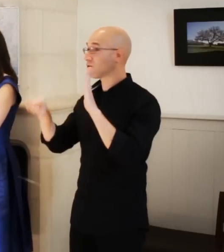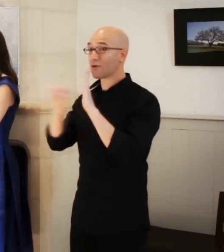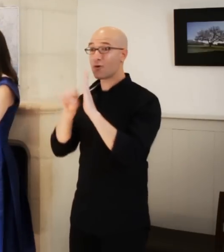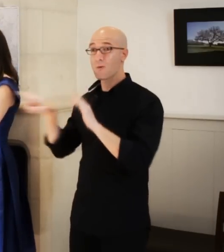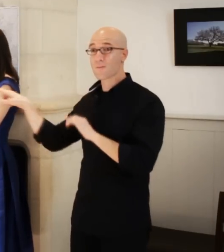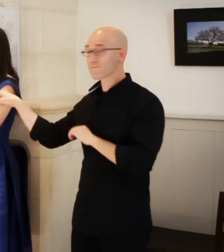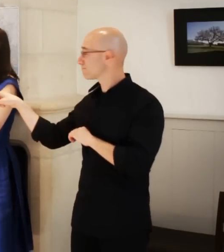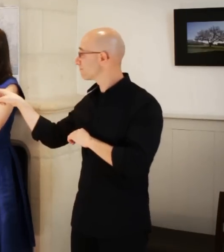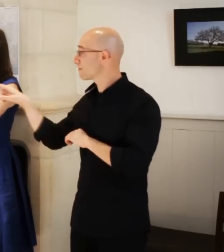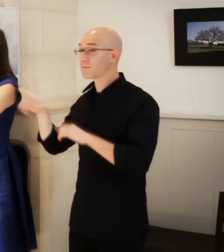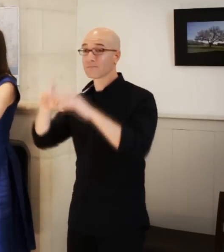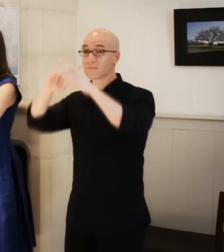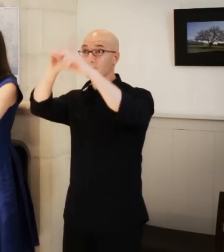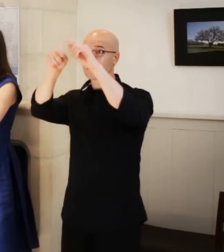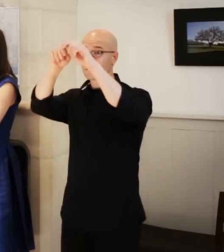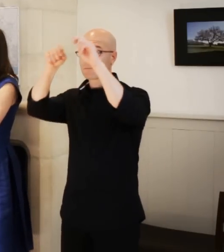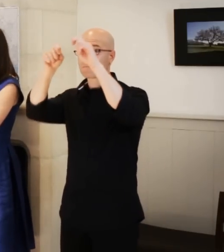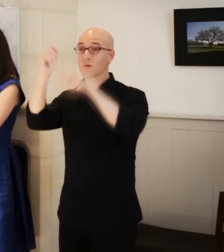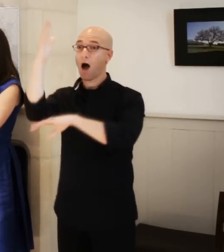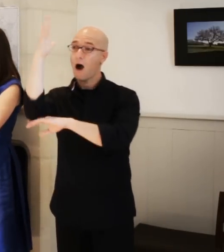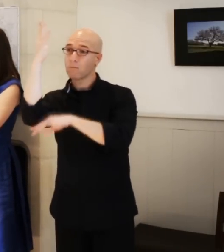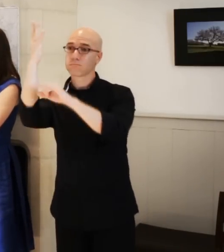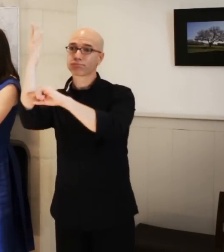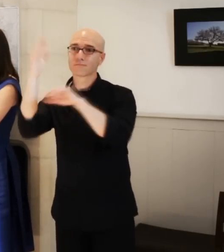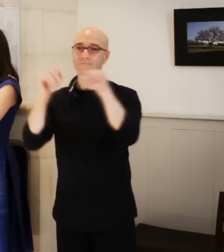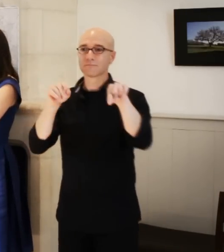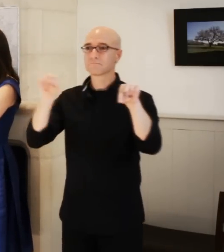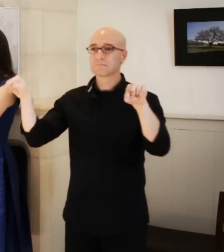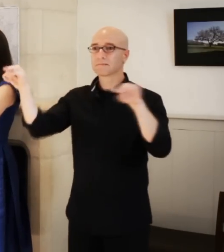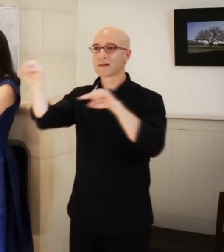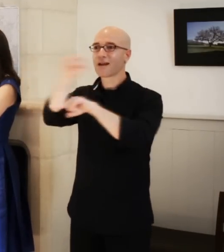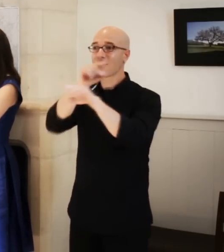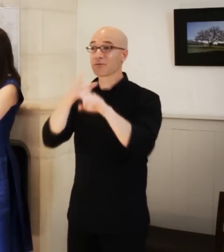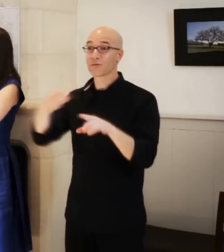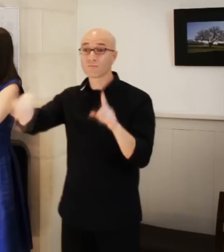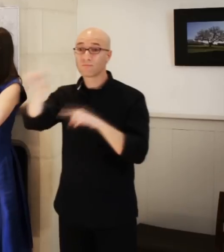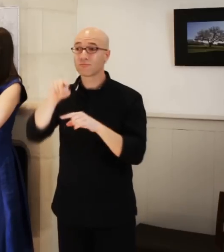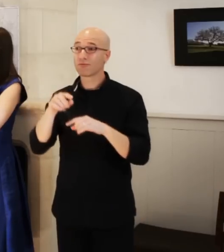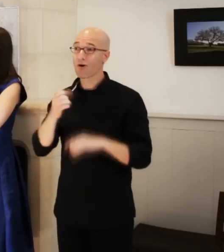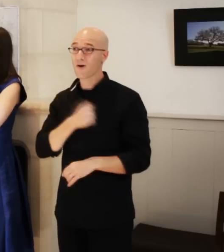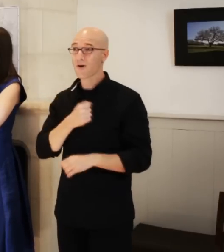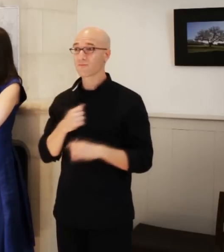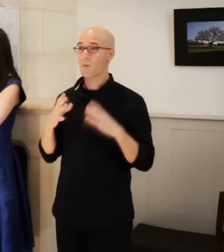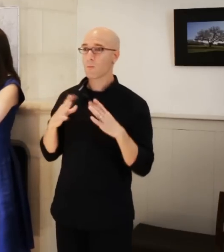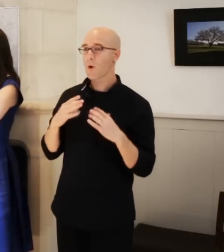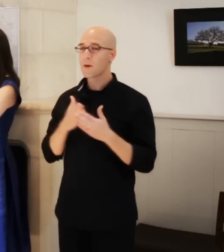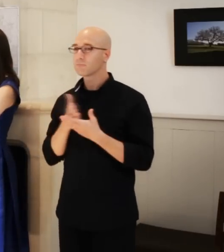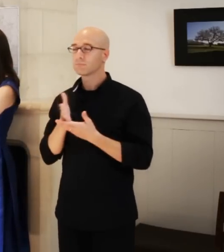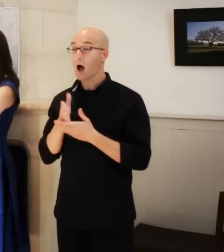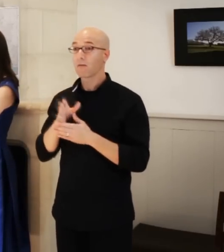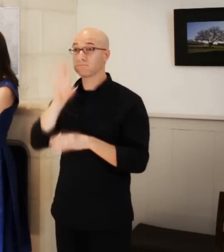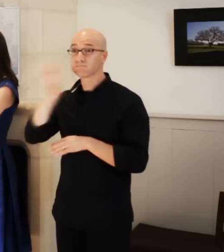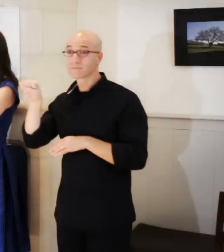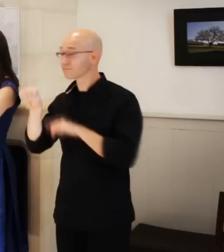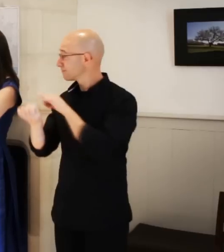fait les images. Donc vous pouvez les retrouver un peu partout dans le quartier Rochefort. Avec donc c'est noué avec une corde en chanvre, et